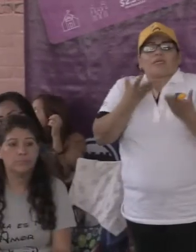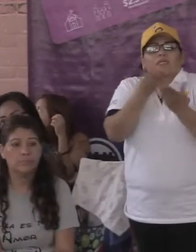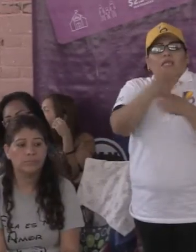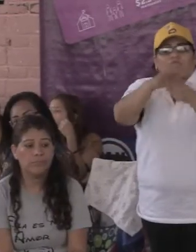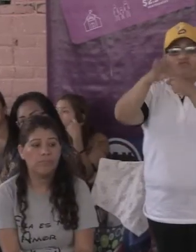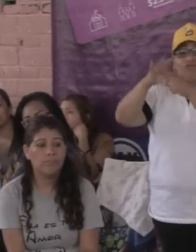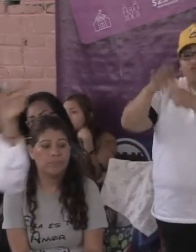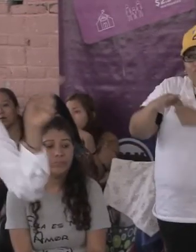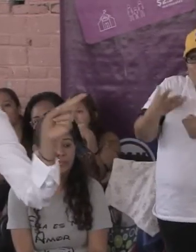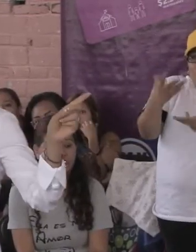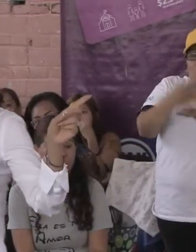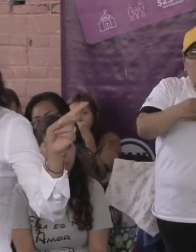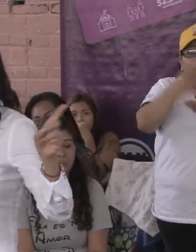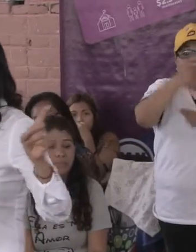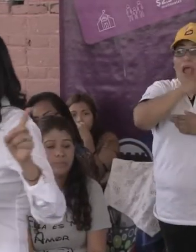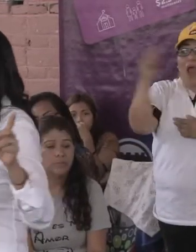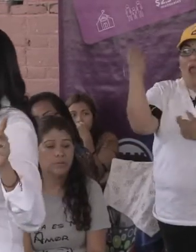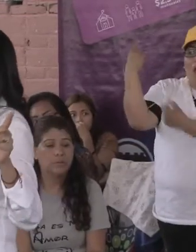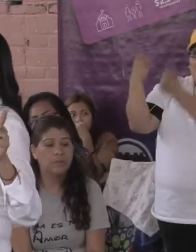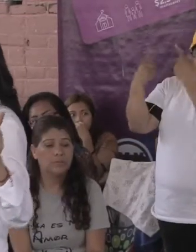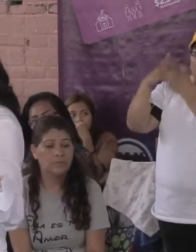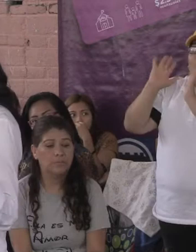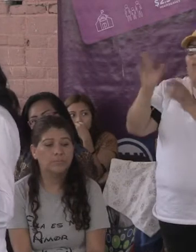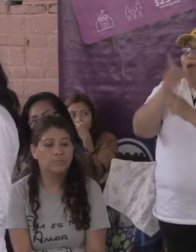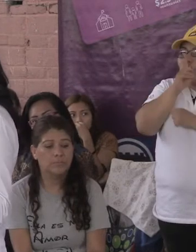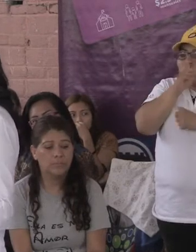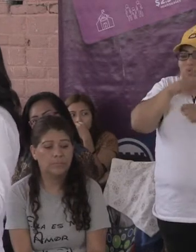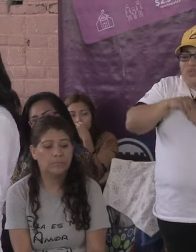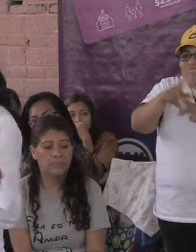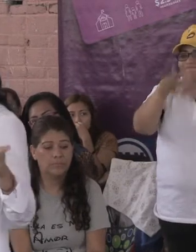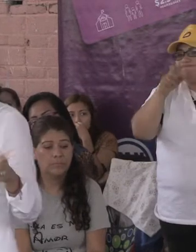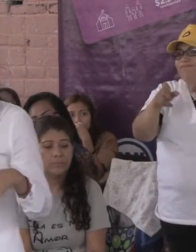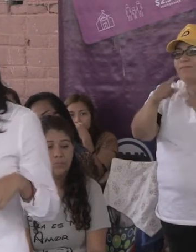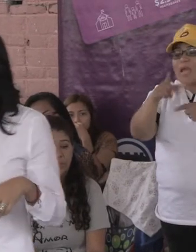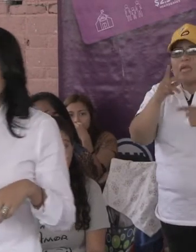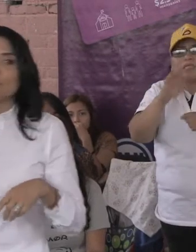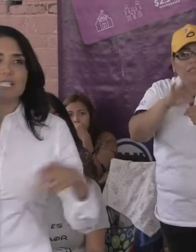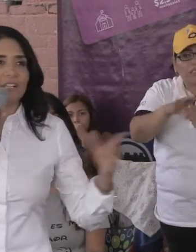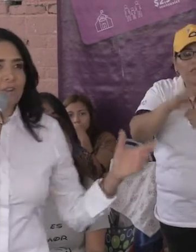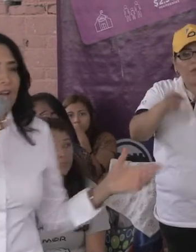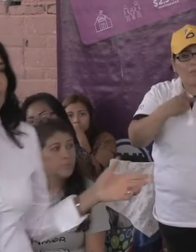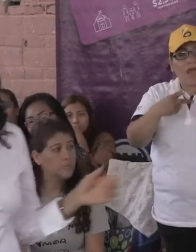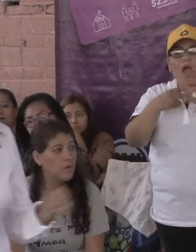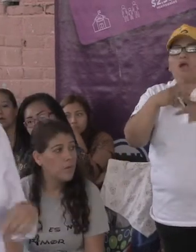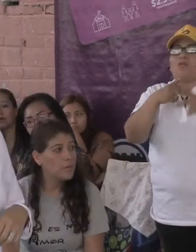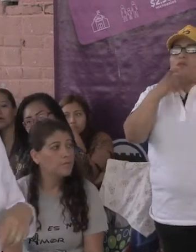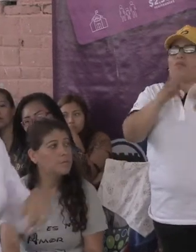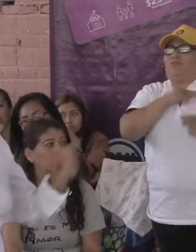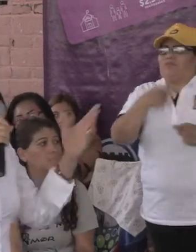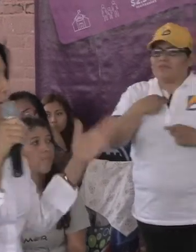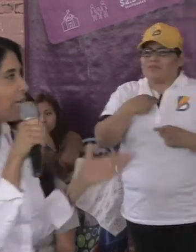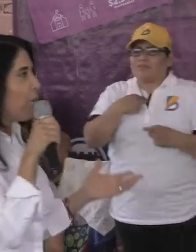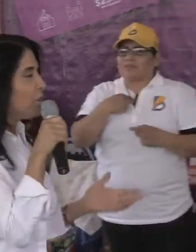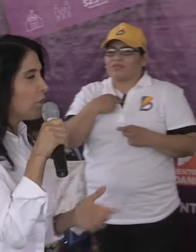muchos votos, porque aquellos ya están preparando su escena de fraude. Ya andan diciendo que vamos a hacer fraude, que